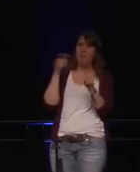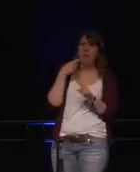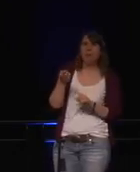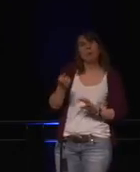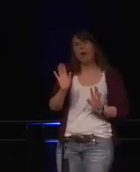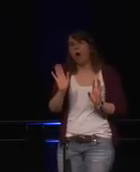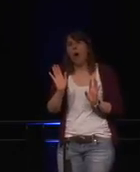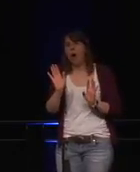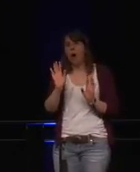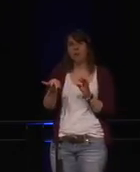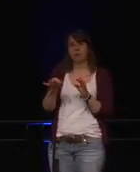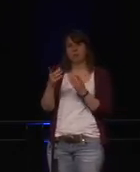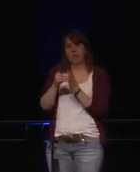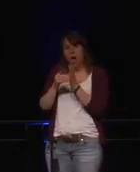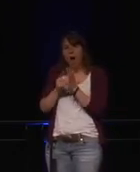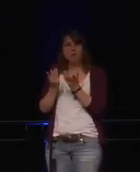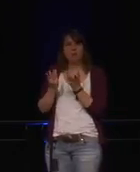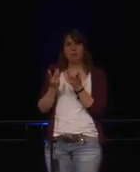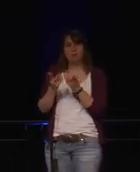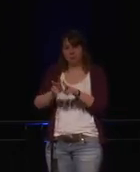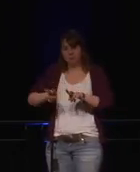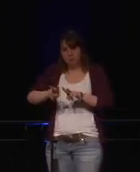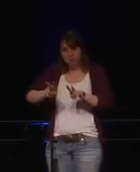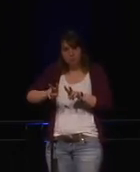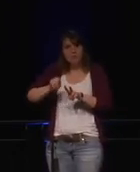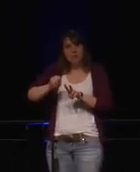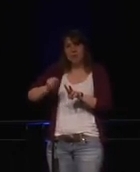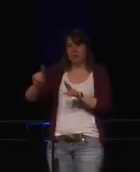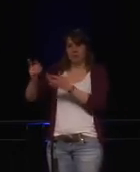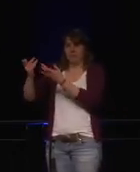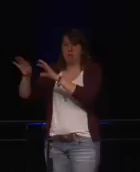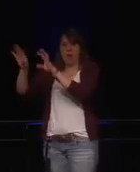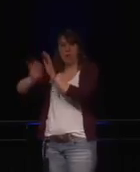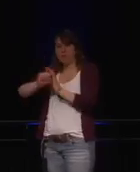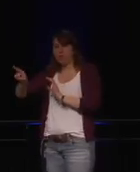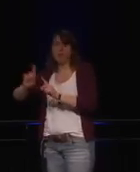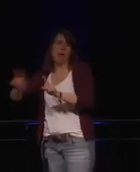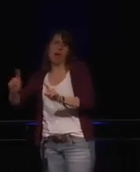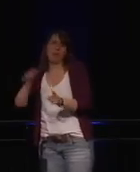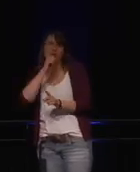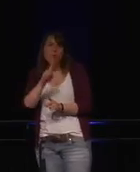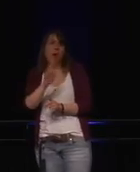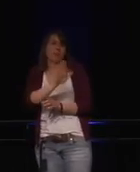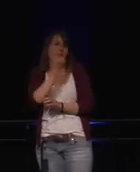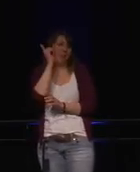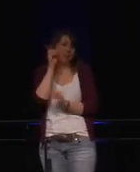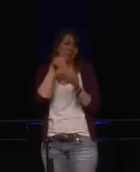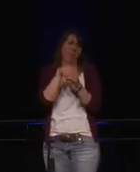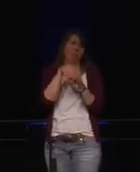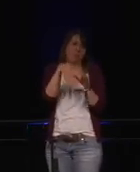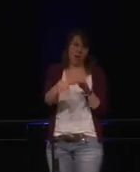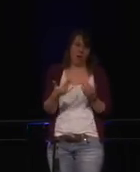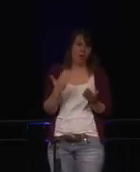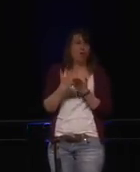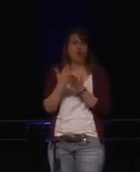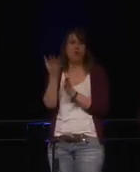conocimiento. Y la compañía dice que ninguna de estas informaciones fueron enviadas a la compañía, así que este